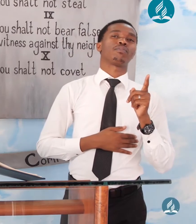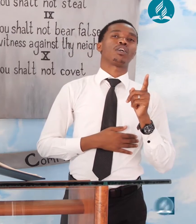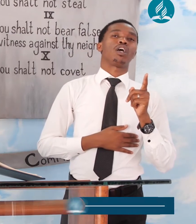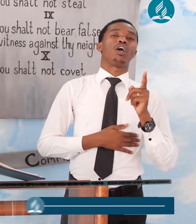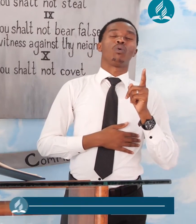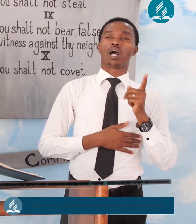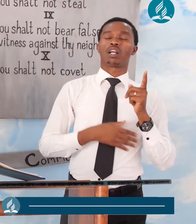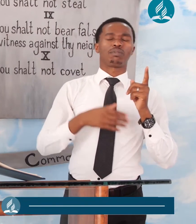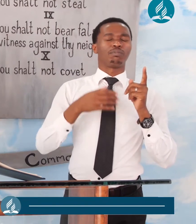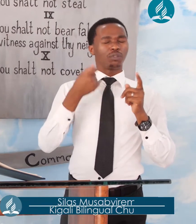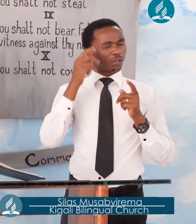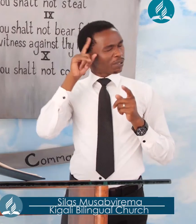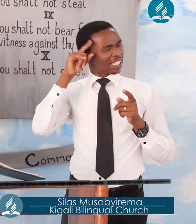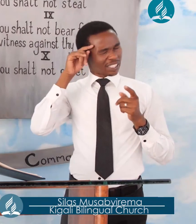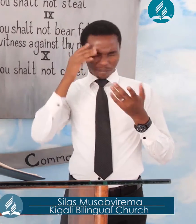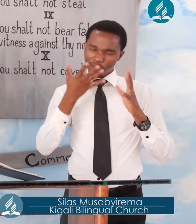yamurenganije